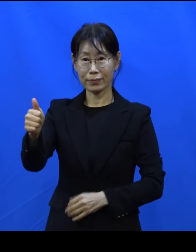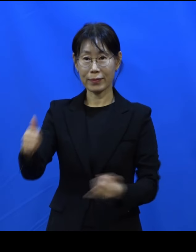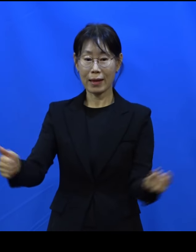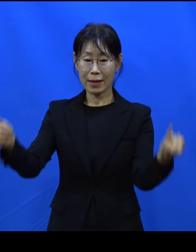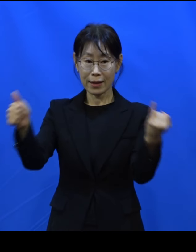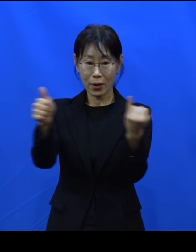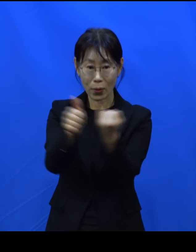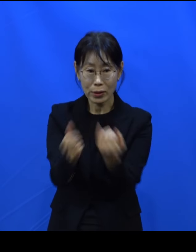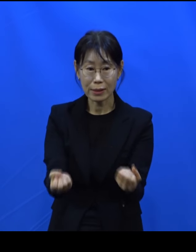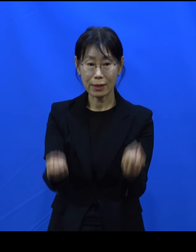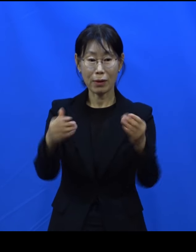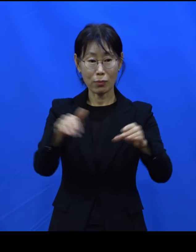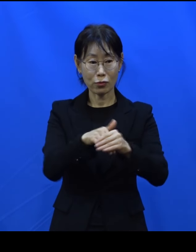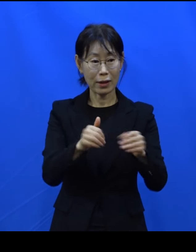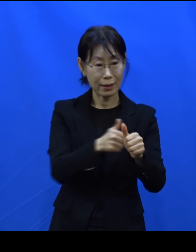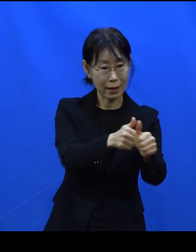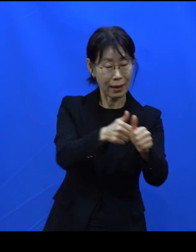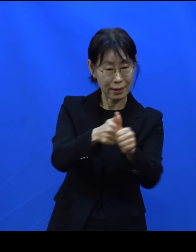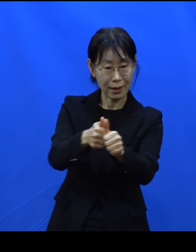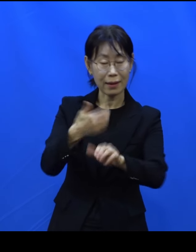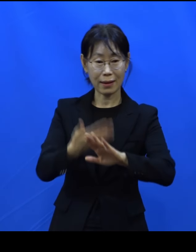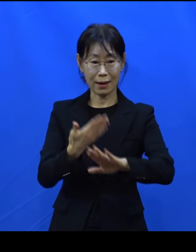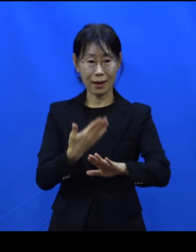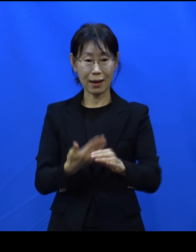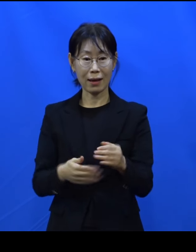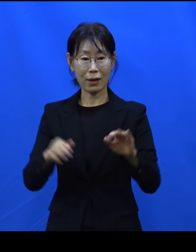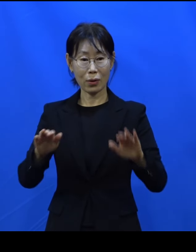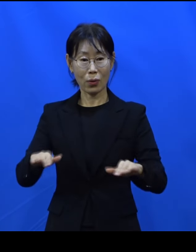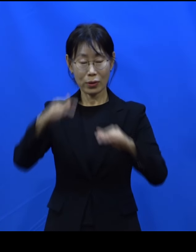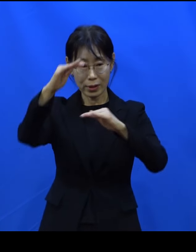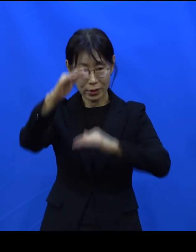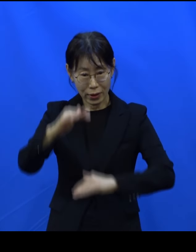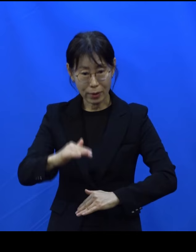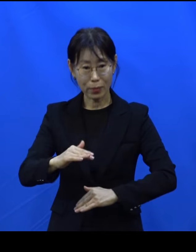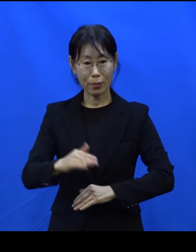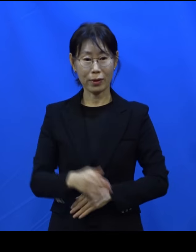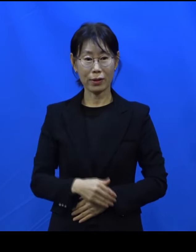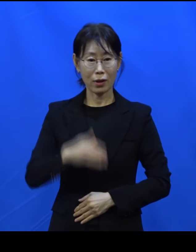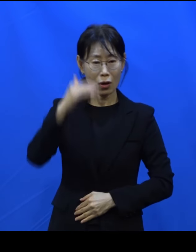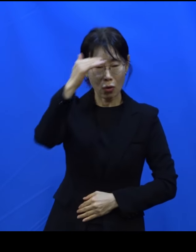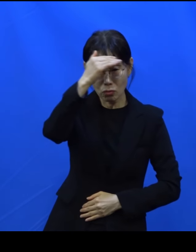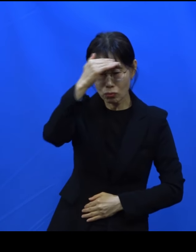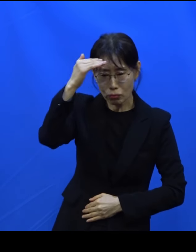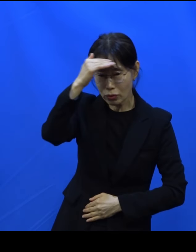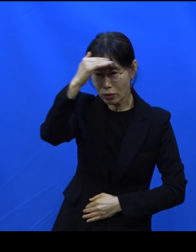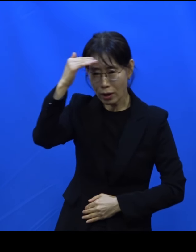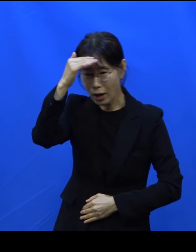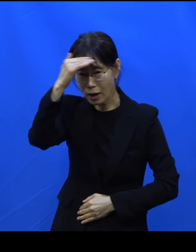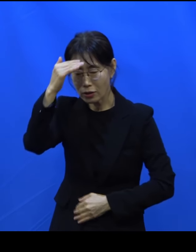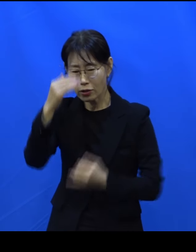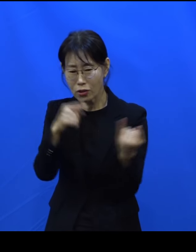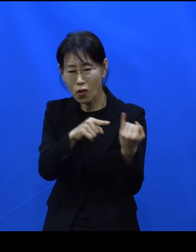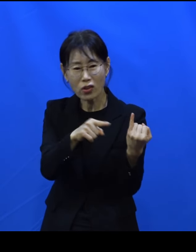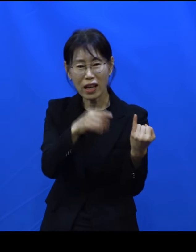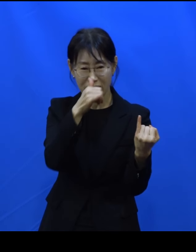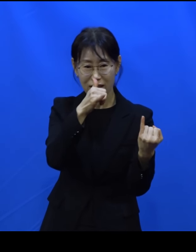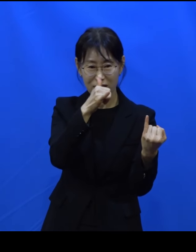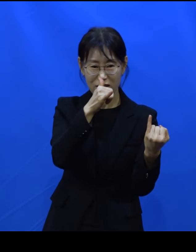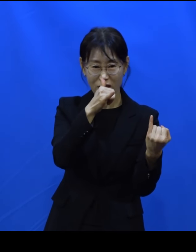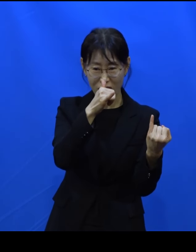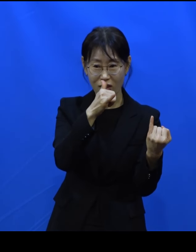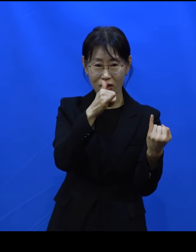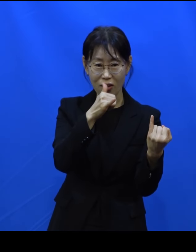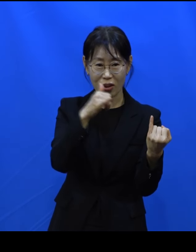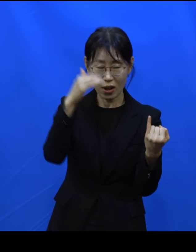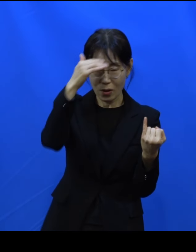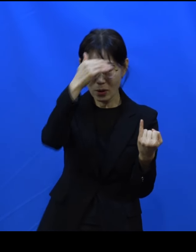장면은 문화에 따라 다른데 본문에서는 여인 혹은 구경하는 무리적 누군가가 말을 해요. 그러니까 관찰자가